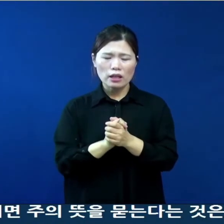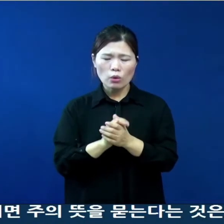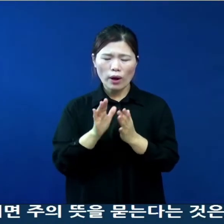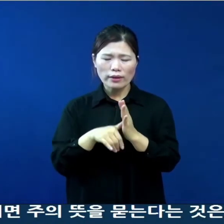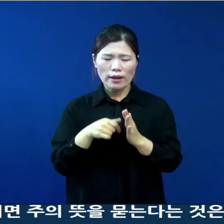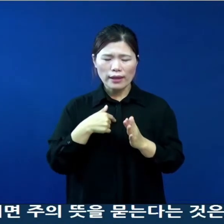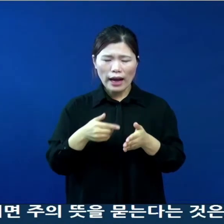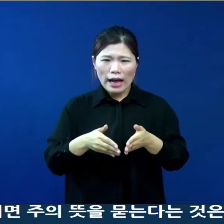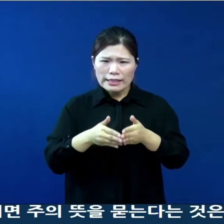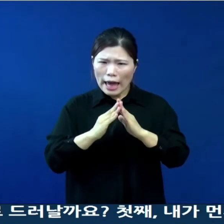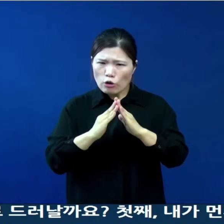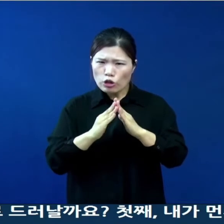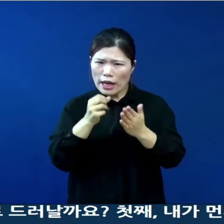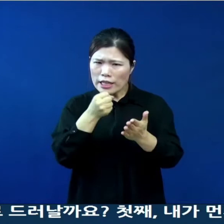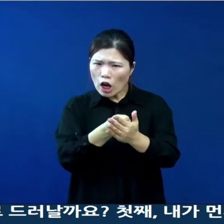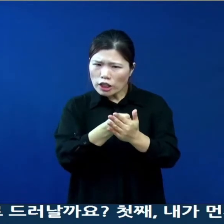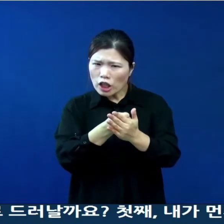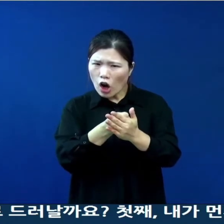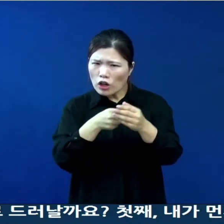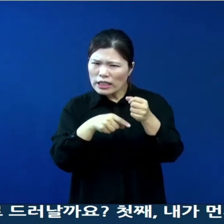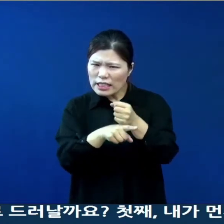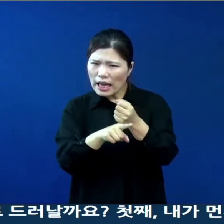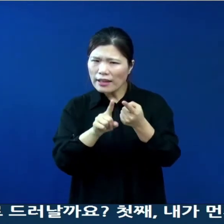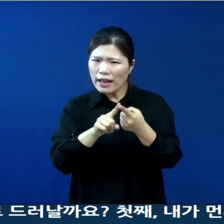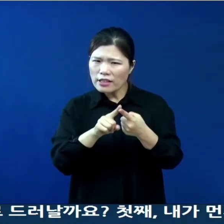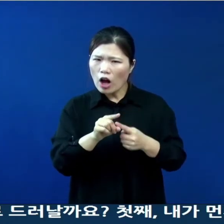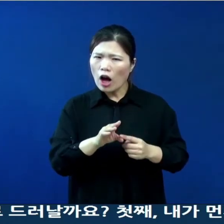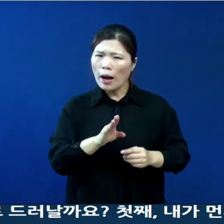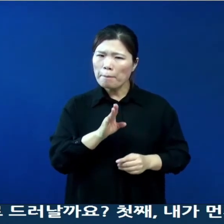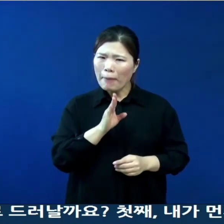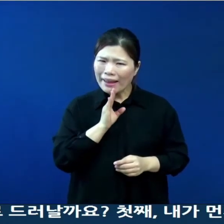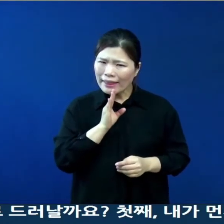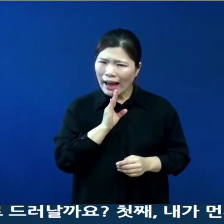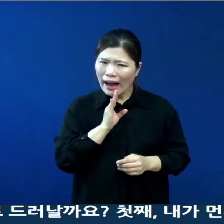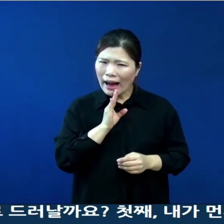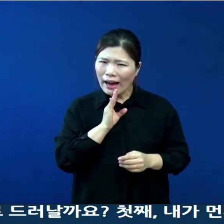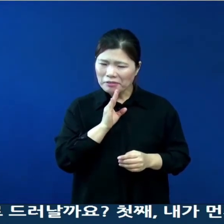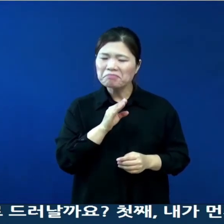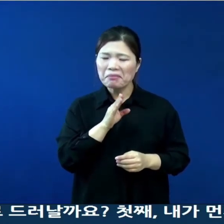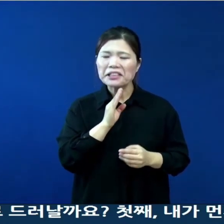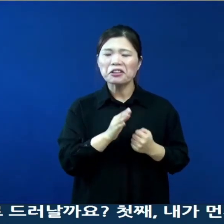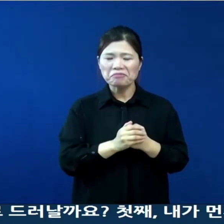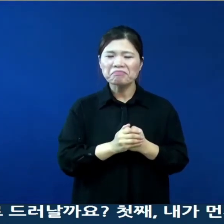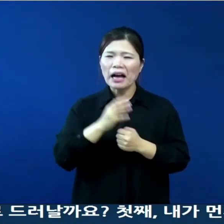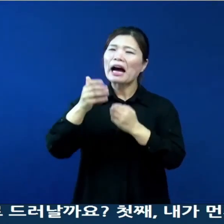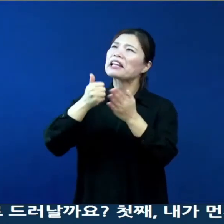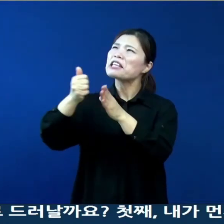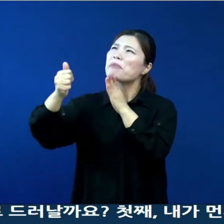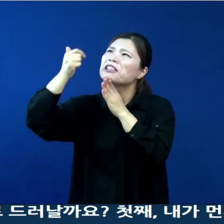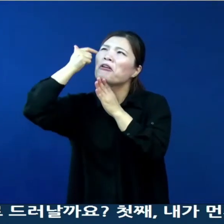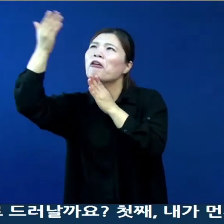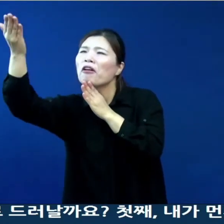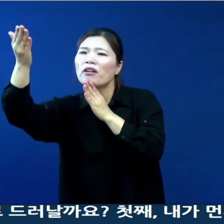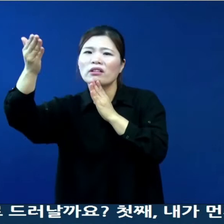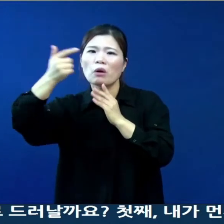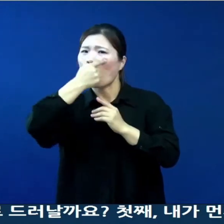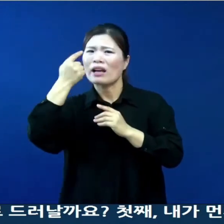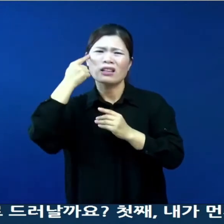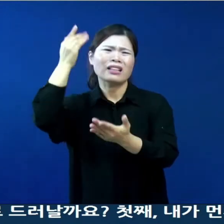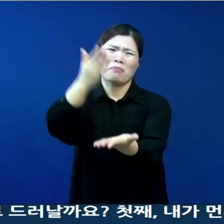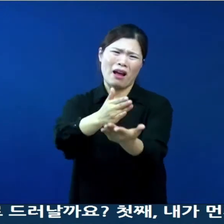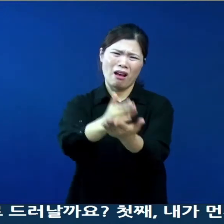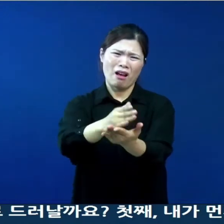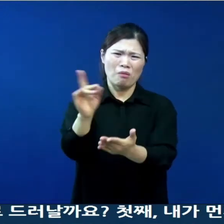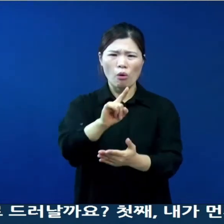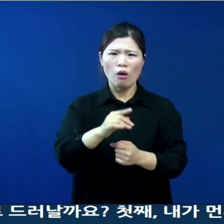세운 결정과 뜻이 옳다라고 하는 것을 확인받기 위해서 기도하는 것이 아니고, 내 뜻을 관철시키기